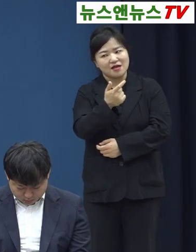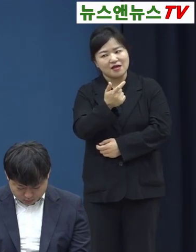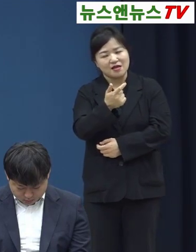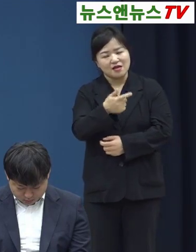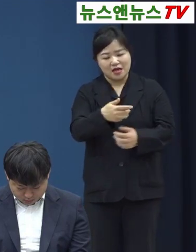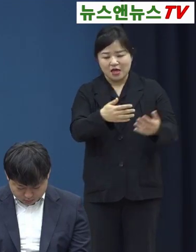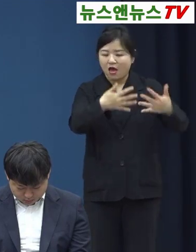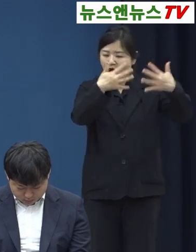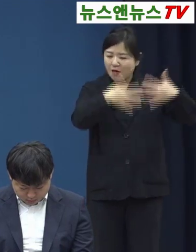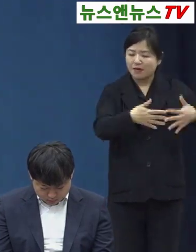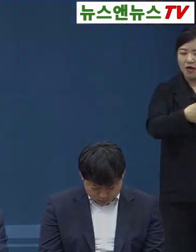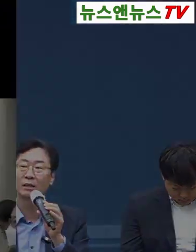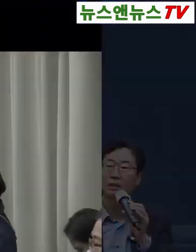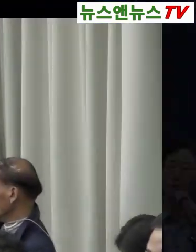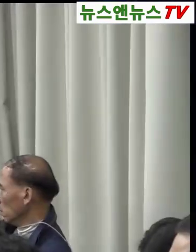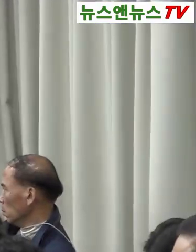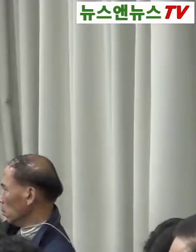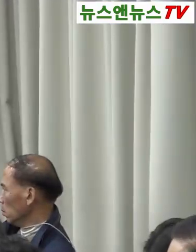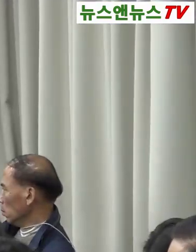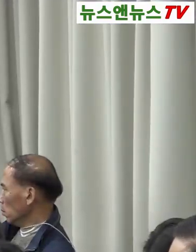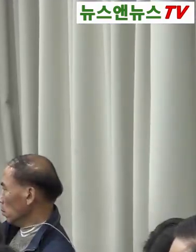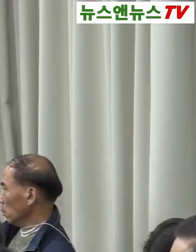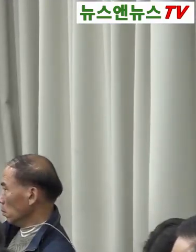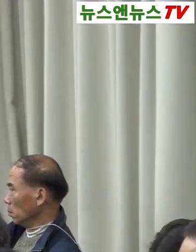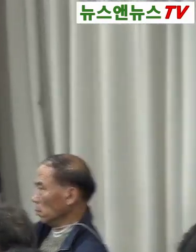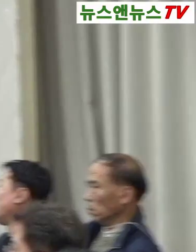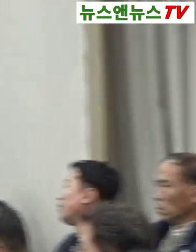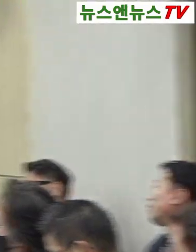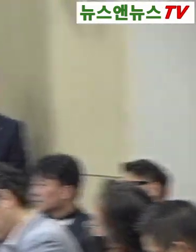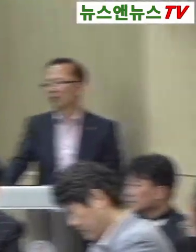당정협의회 때 한번 검토하자고요. 테크노폴은